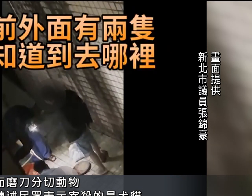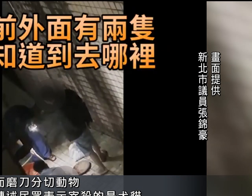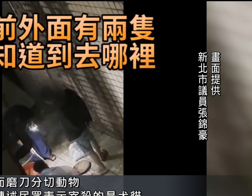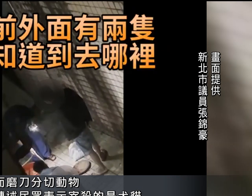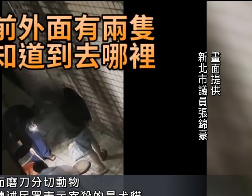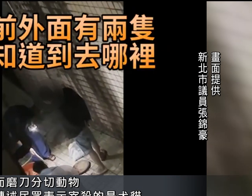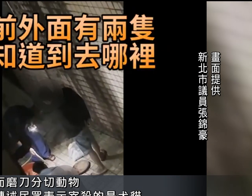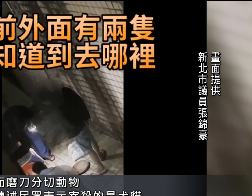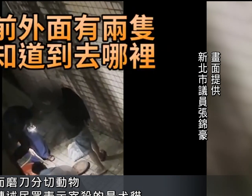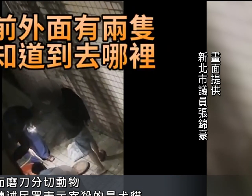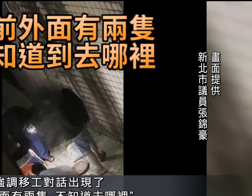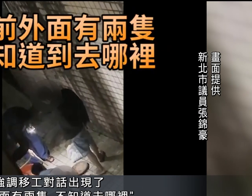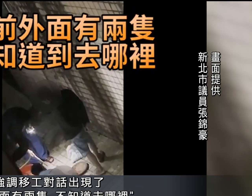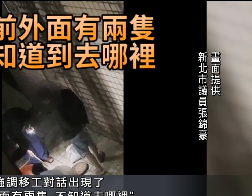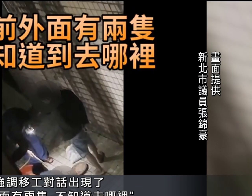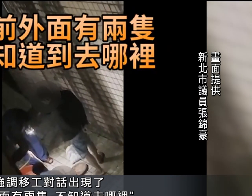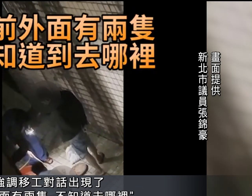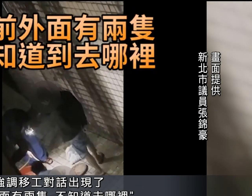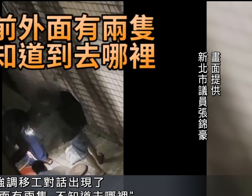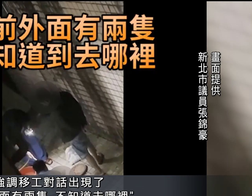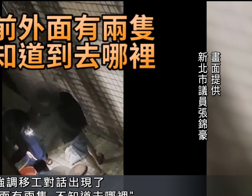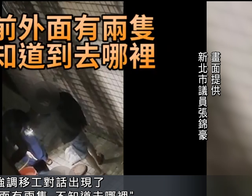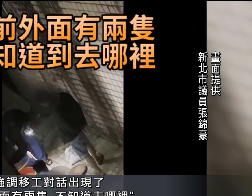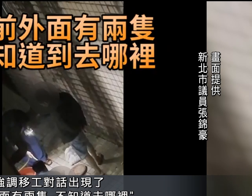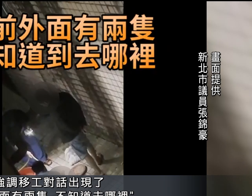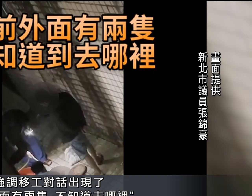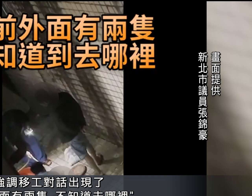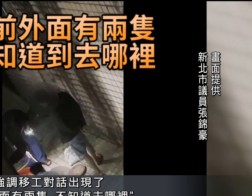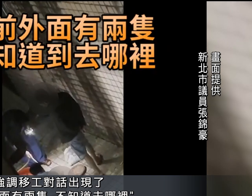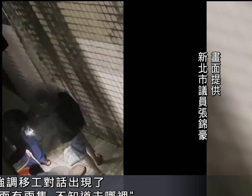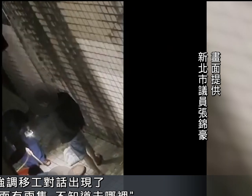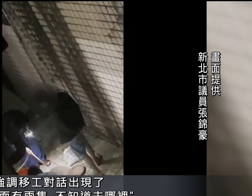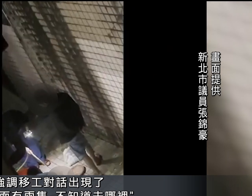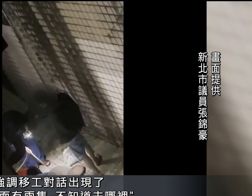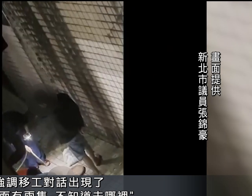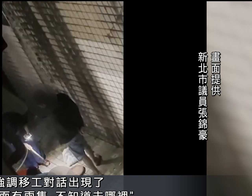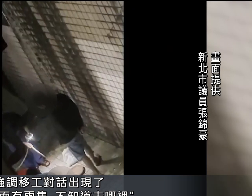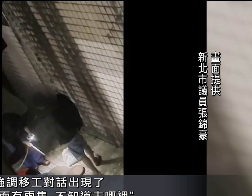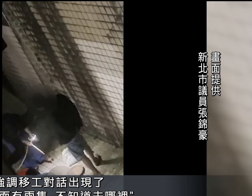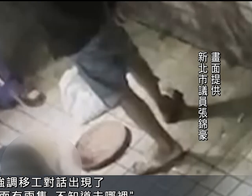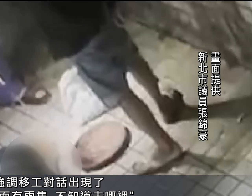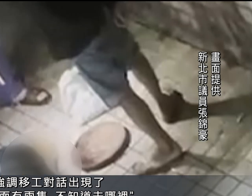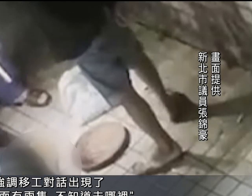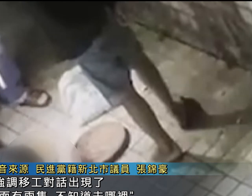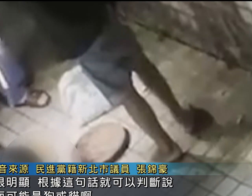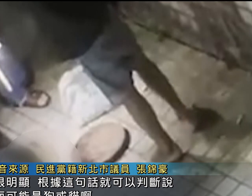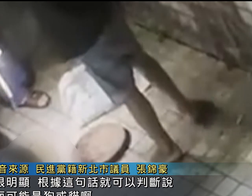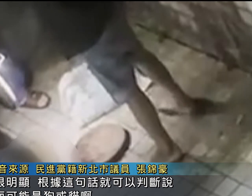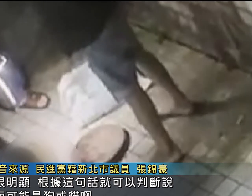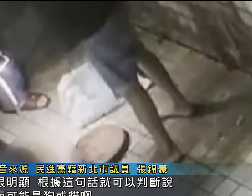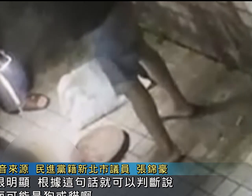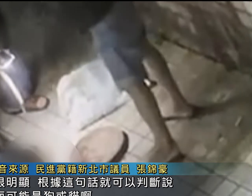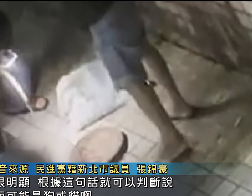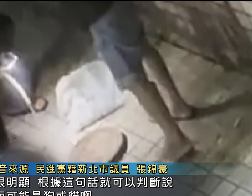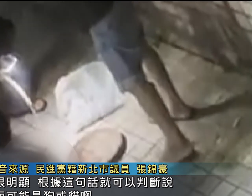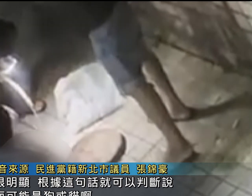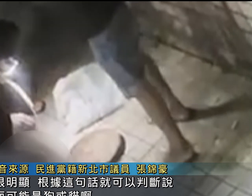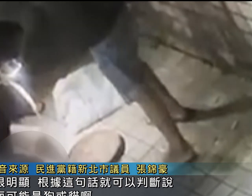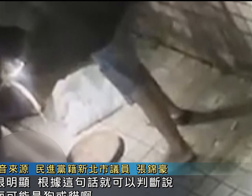犬猫，也强调移工对话出现了外面有两只，不知道去哪里。 那很明显啊，这根据这句话就可以判